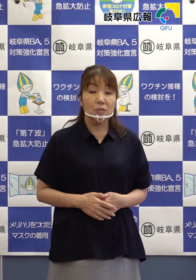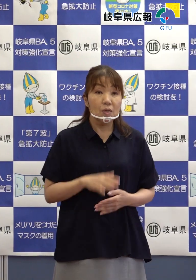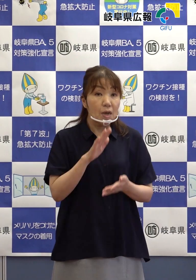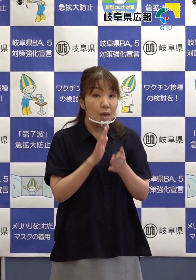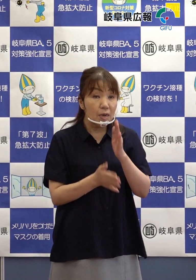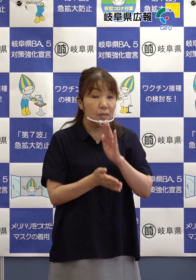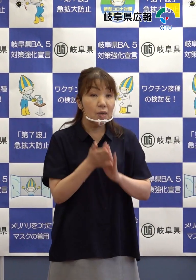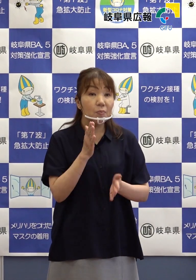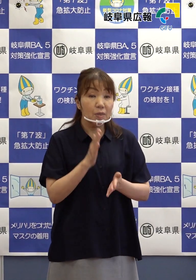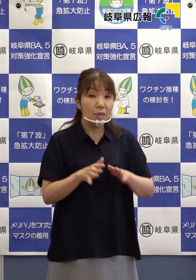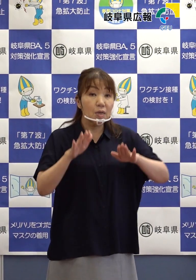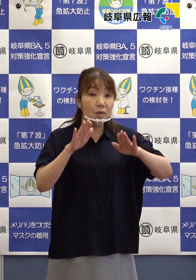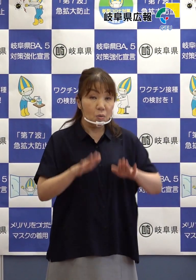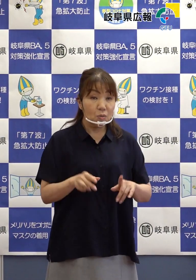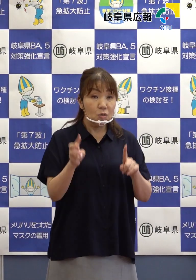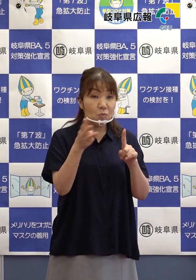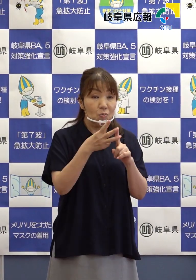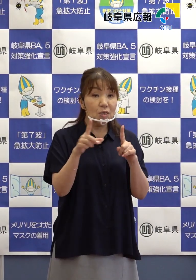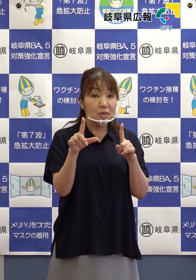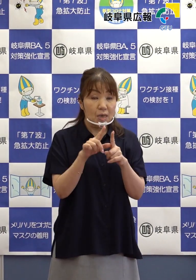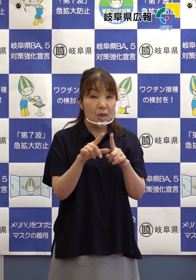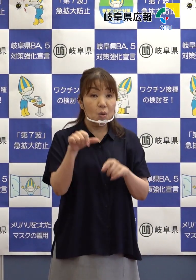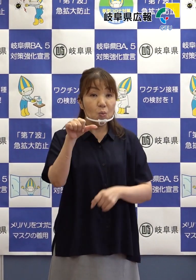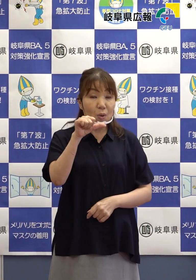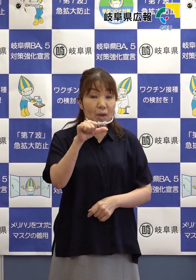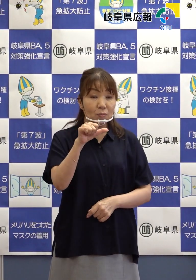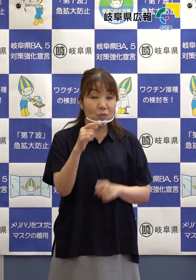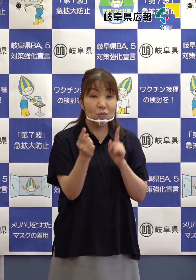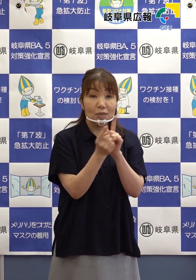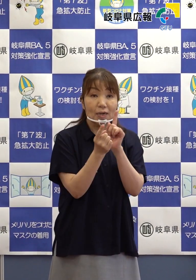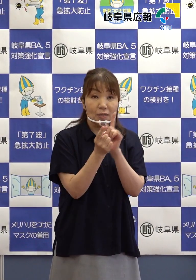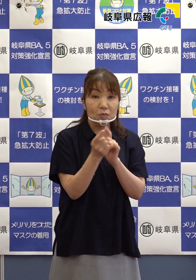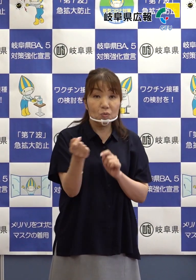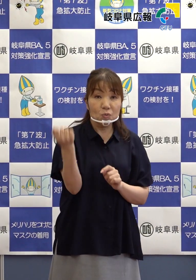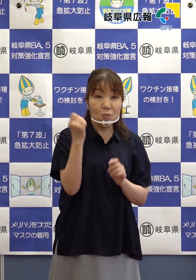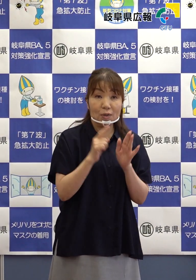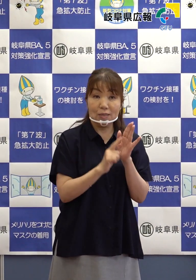改めてが対策強化せ